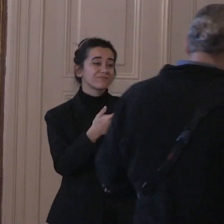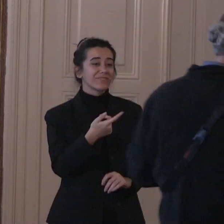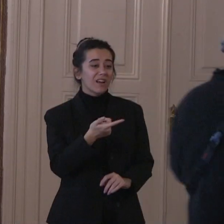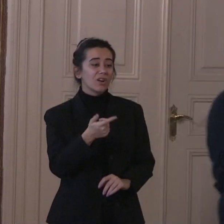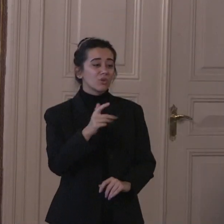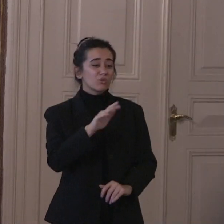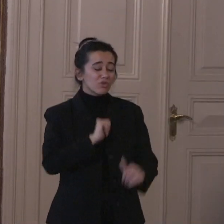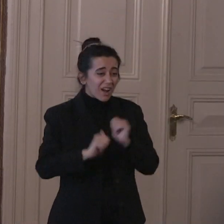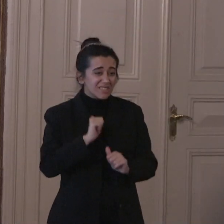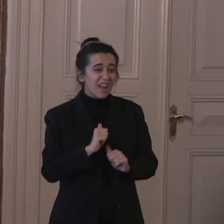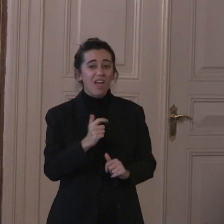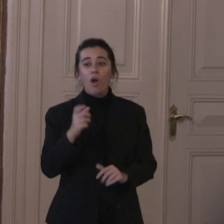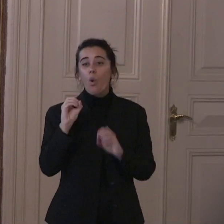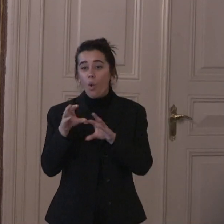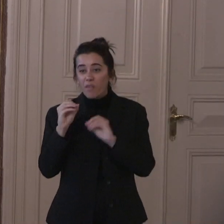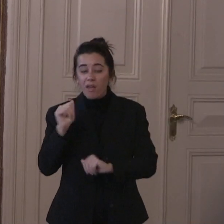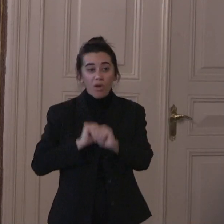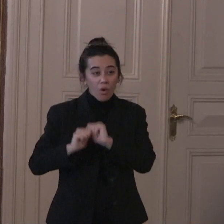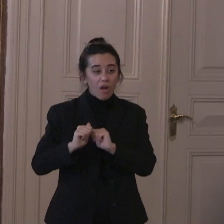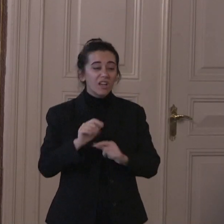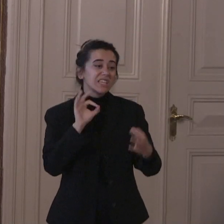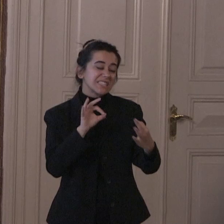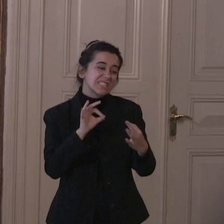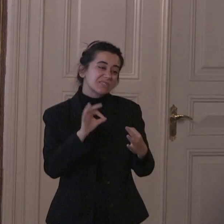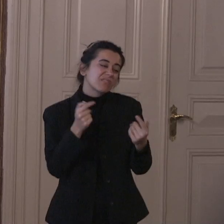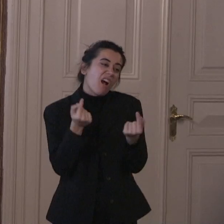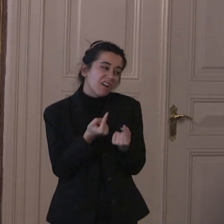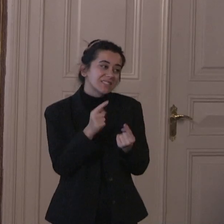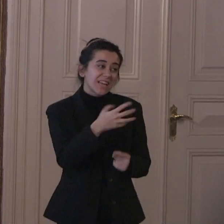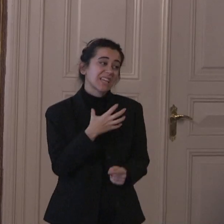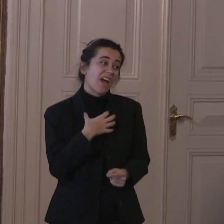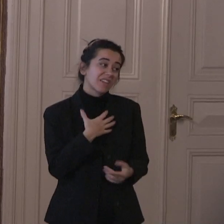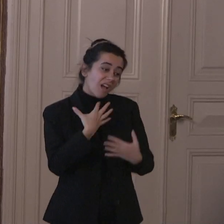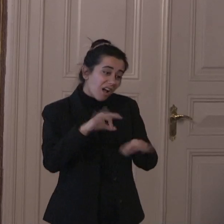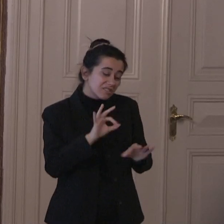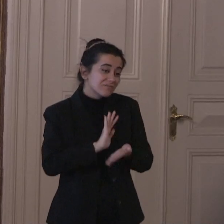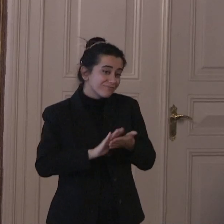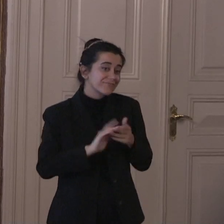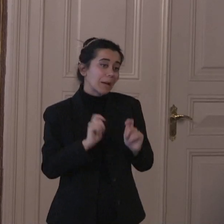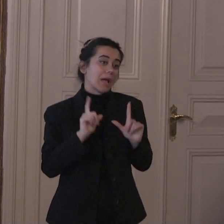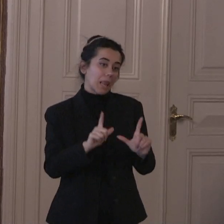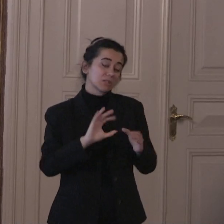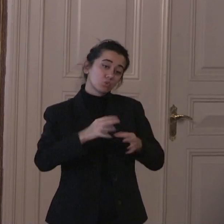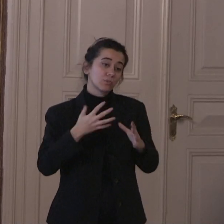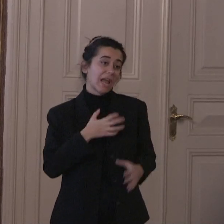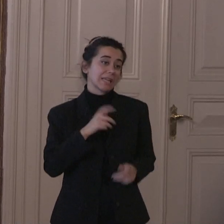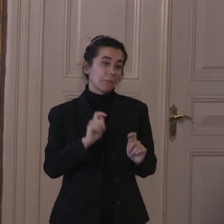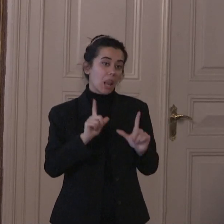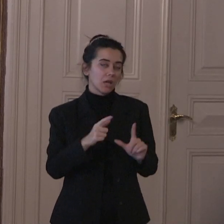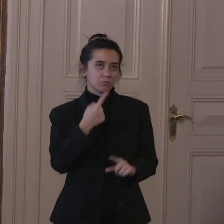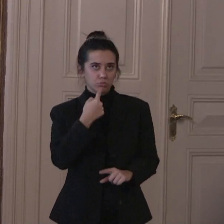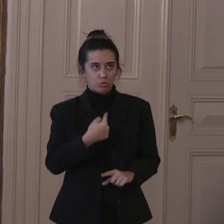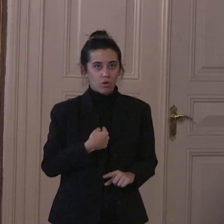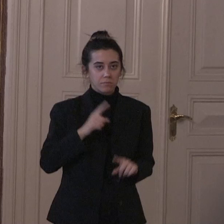fazla iletişim kuramazsanız, hocalar dersini anlatır, sonra gider. Siz kendiniz sağlayacaksınız çoğu konuyu diye söylenirdi. Ben de